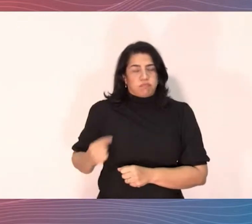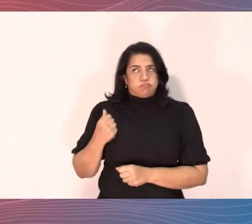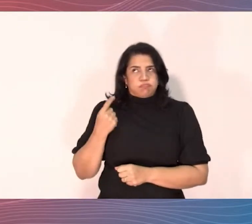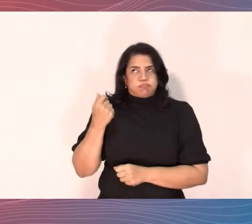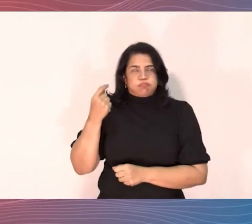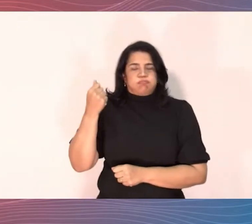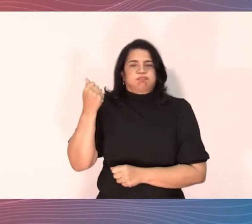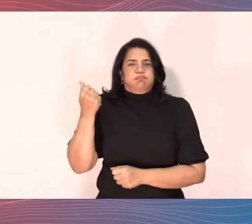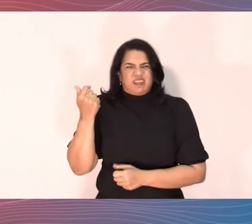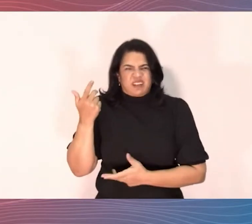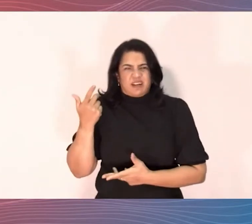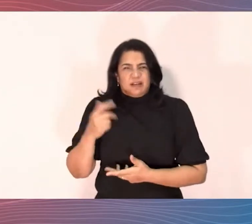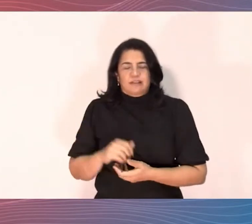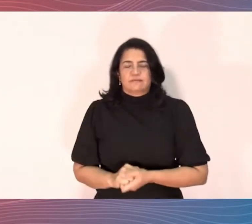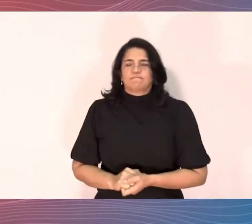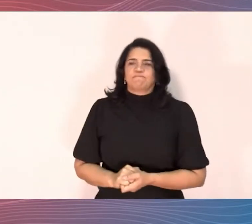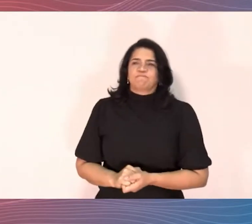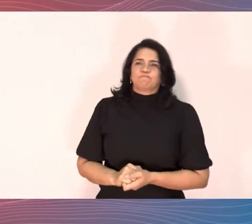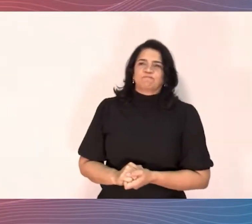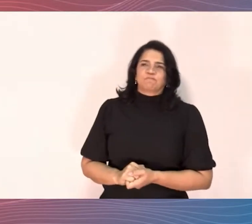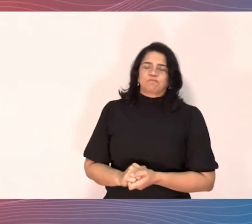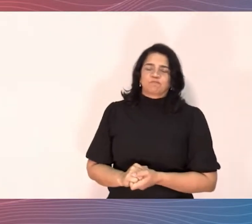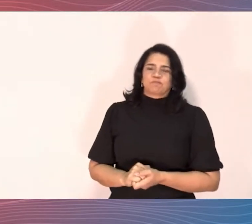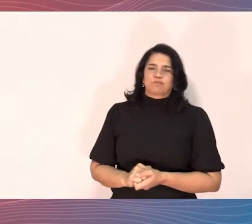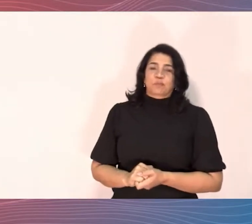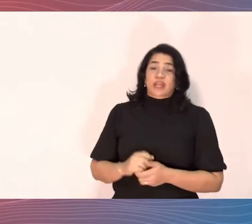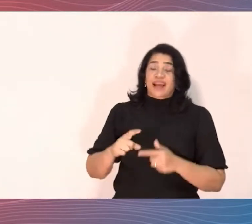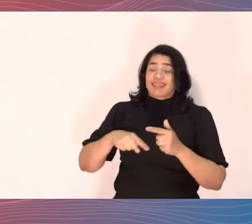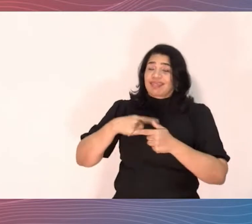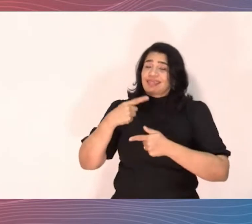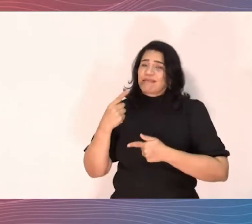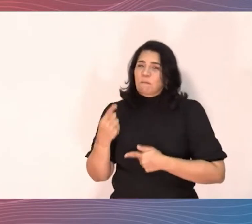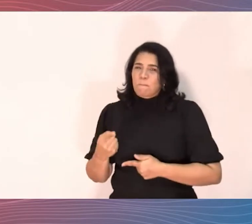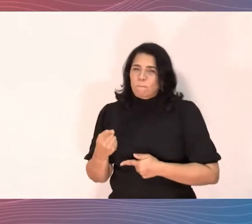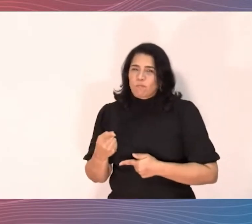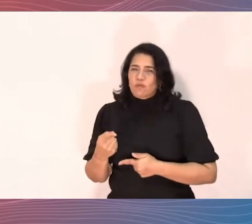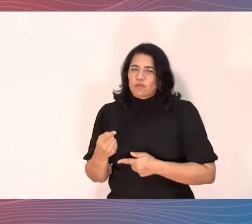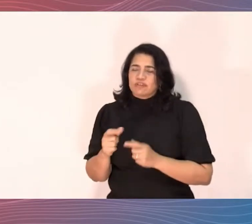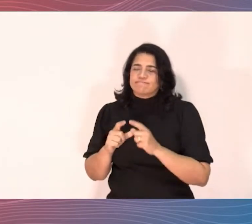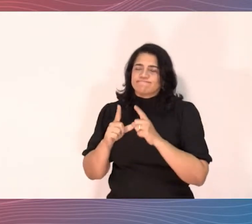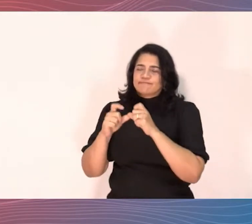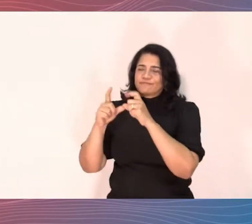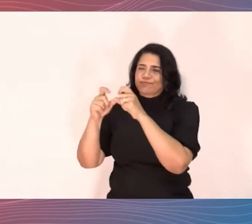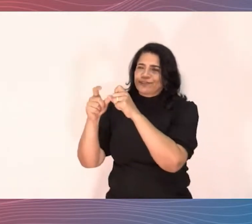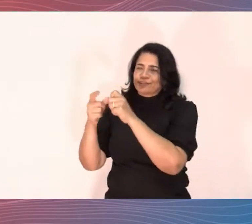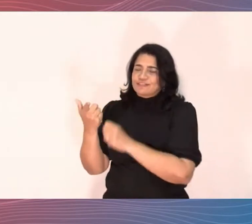mais R$480 mil que ainda não fizeram. Mas, irmão, já tem esse dinheiro.